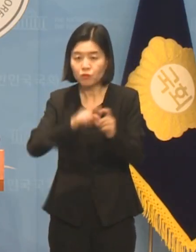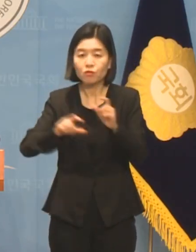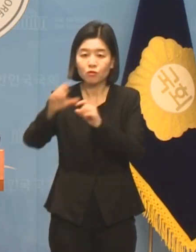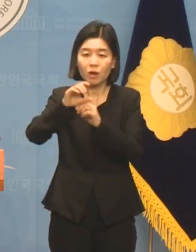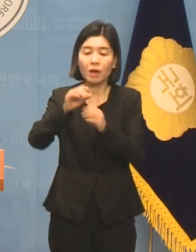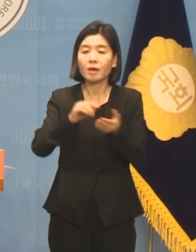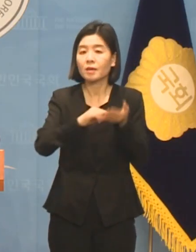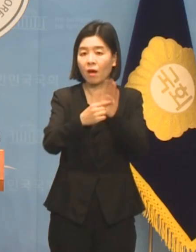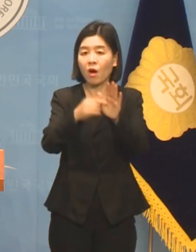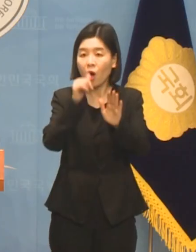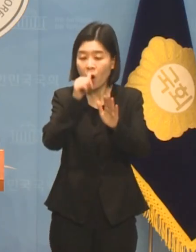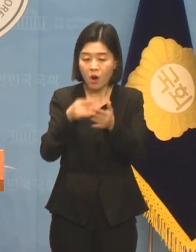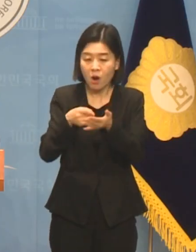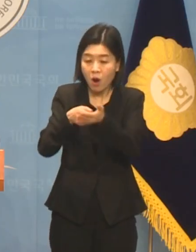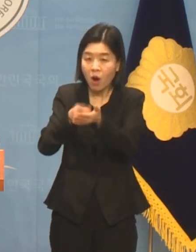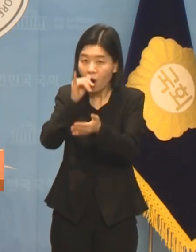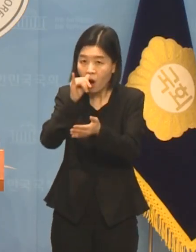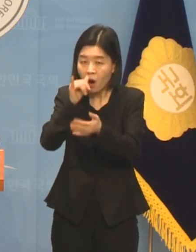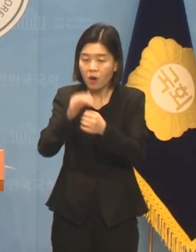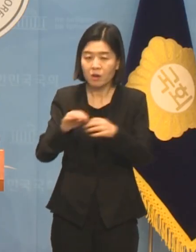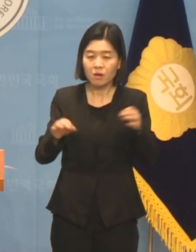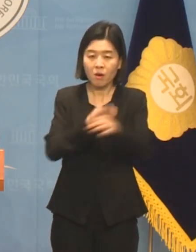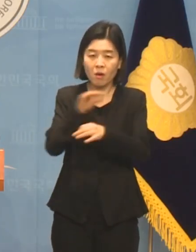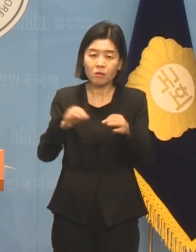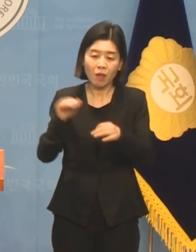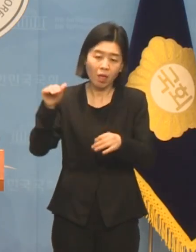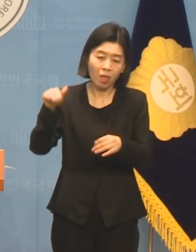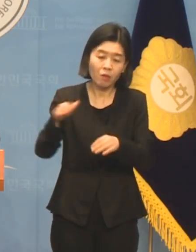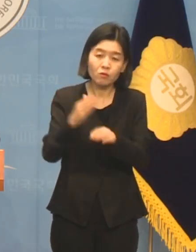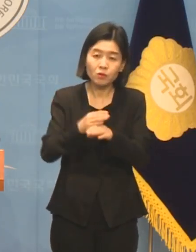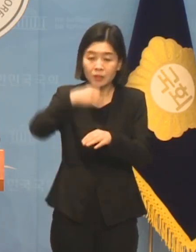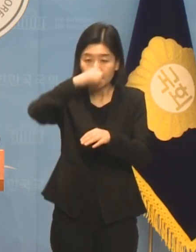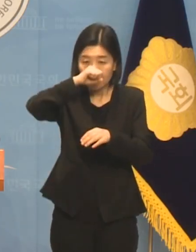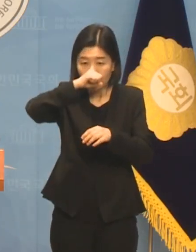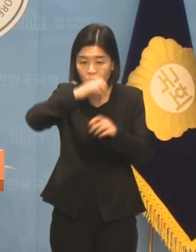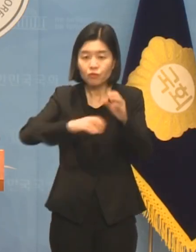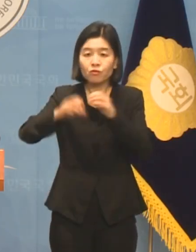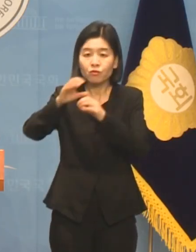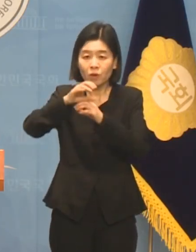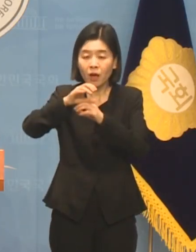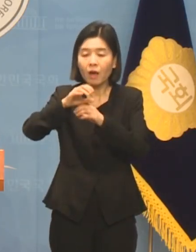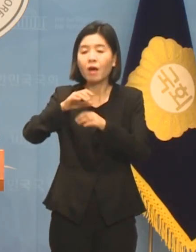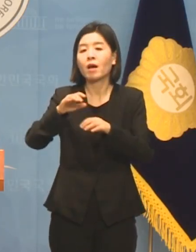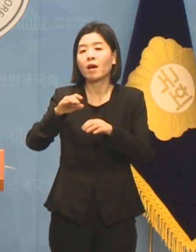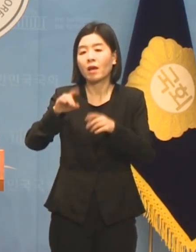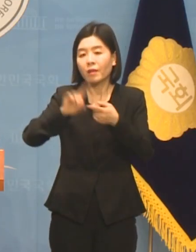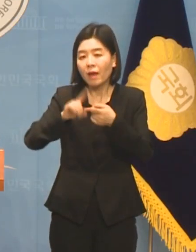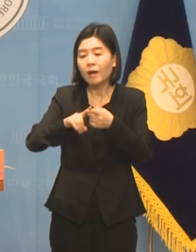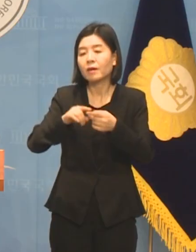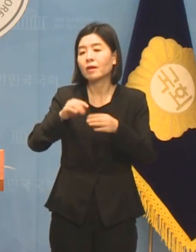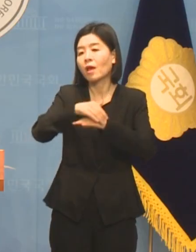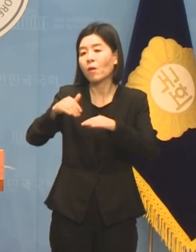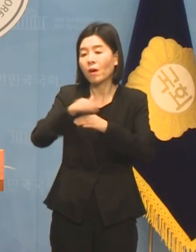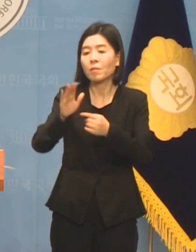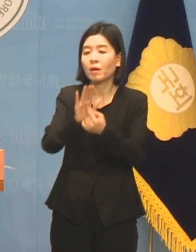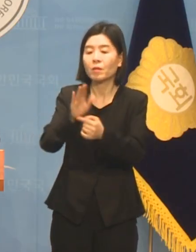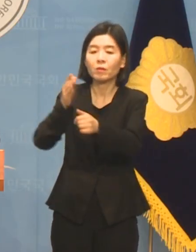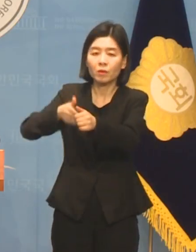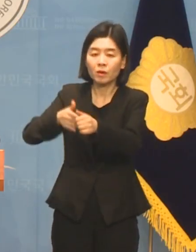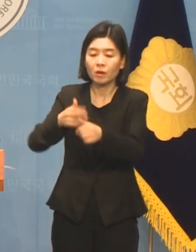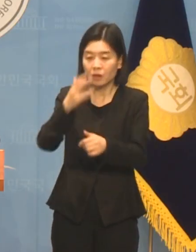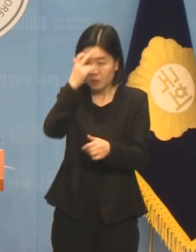있습니다. 경기가 계속 침체하는 가운데 추경부터 현실적인 제안을 내놓으십시오. 최 대행에게